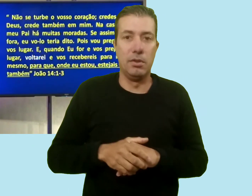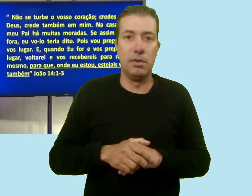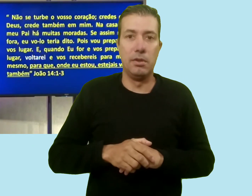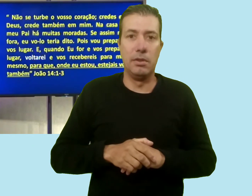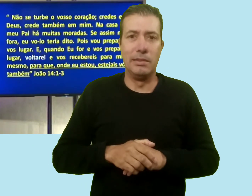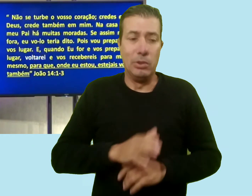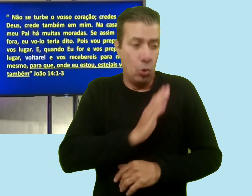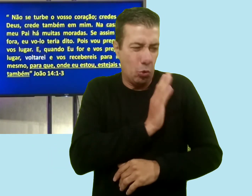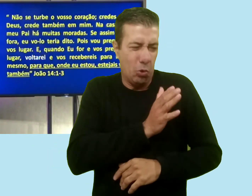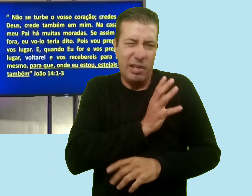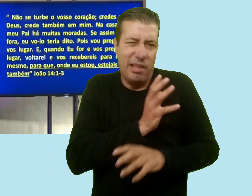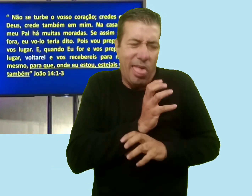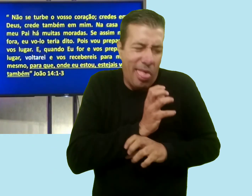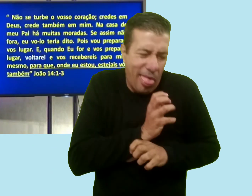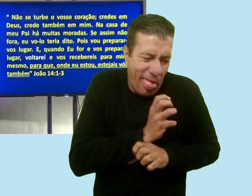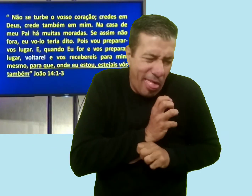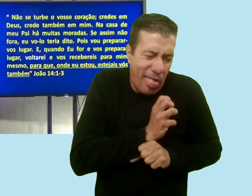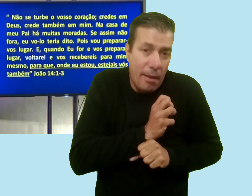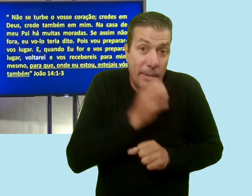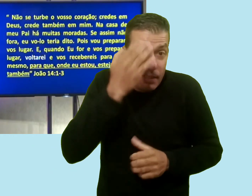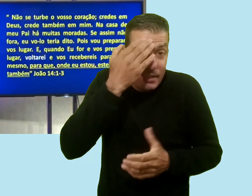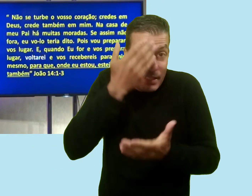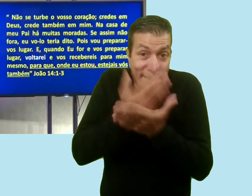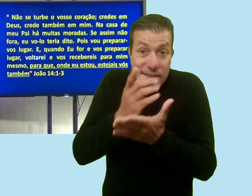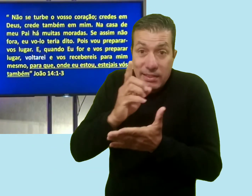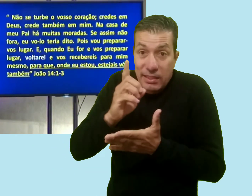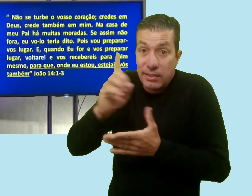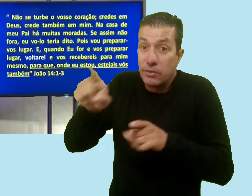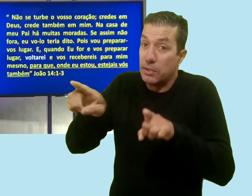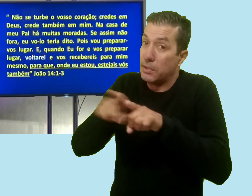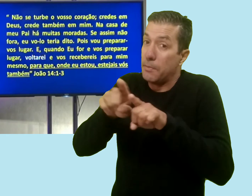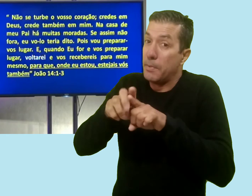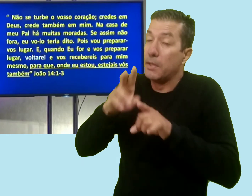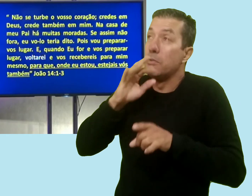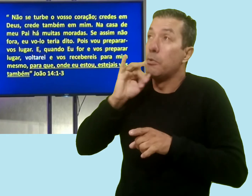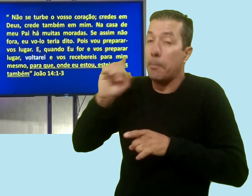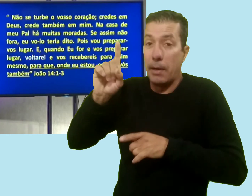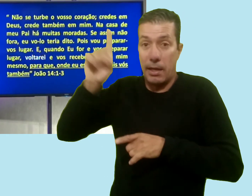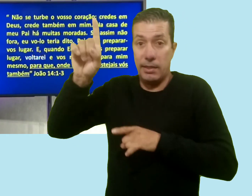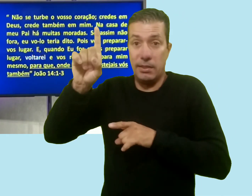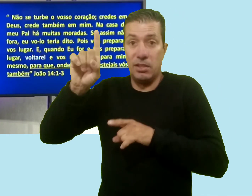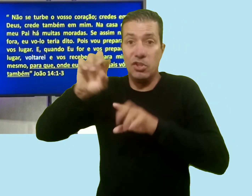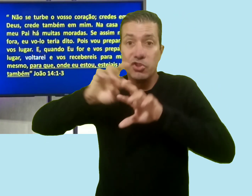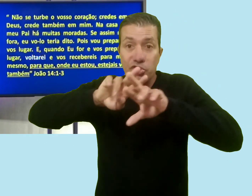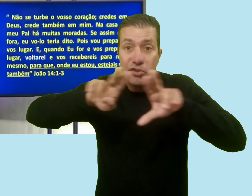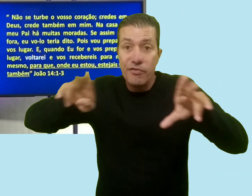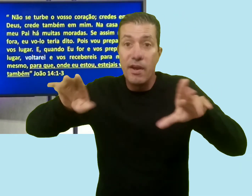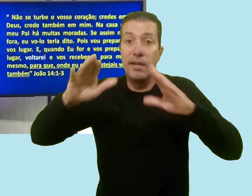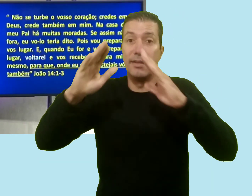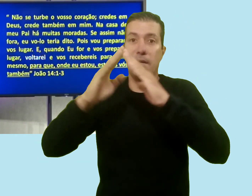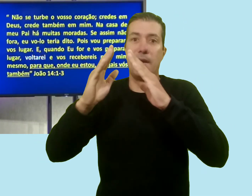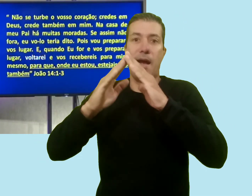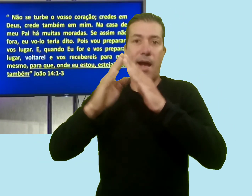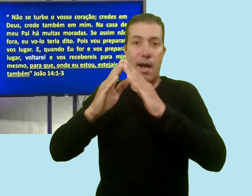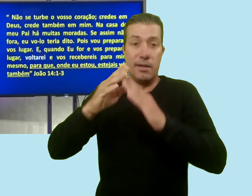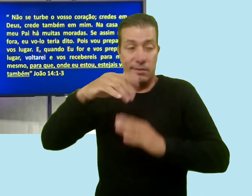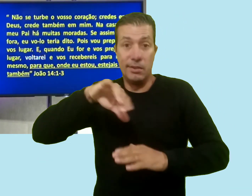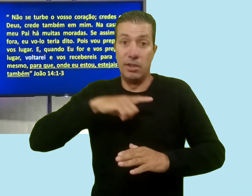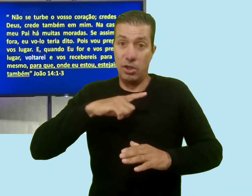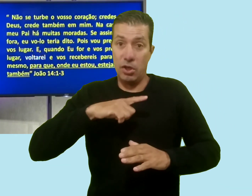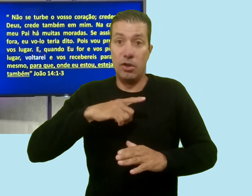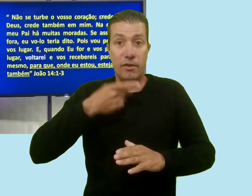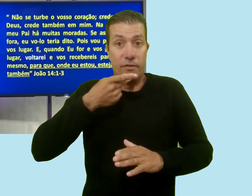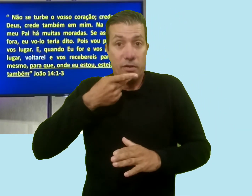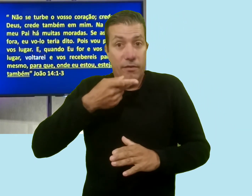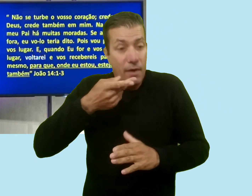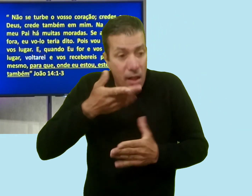Jesus disse o seguinte: não se turbe o vosso coração, credes em Deus, crede também em mim. Na casa de meu pai há muitas